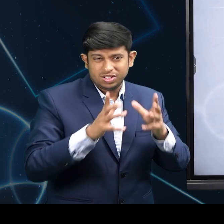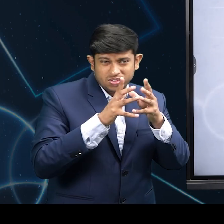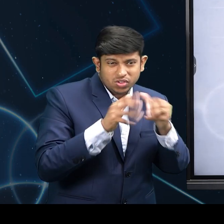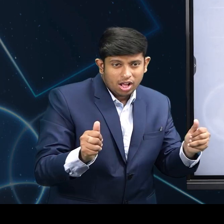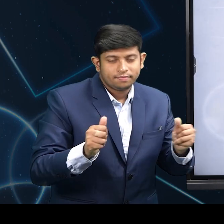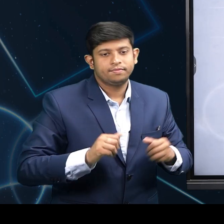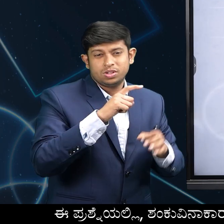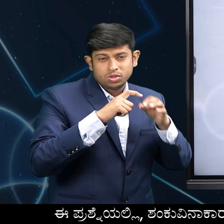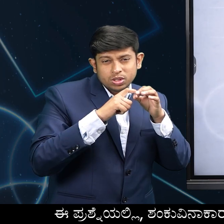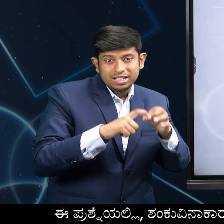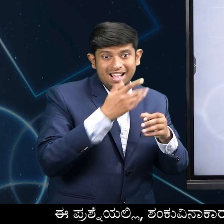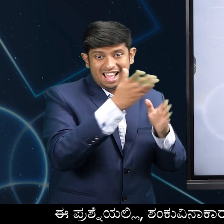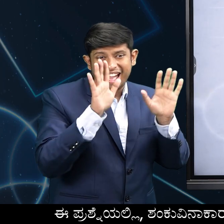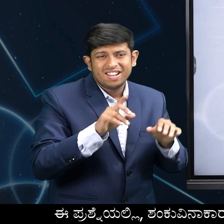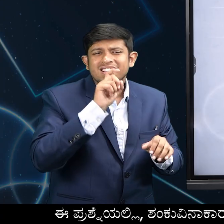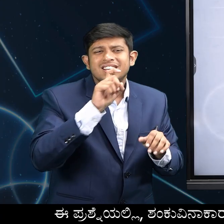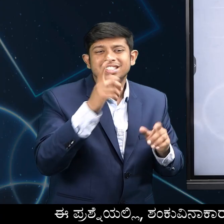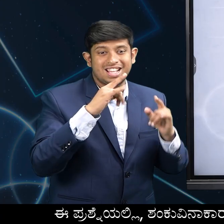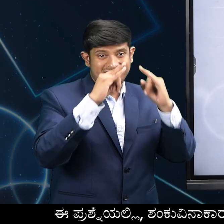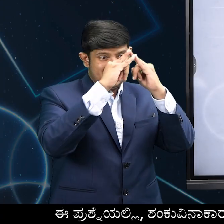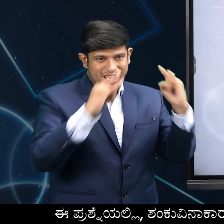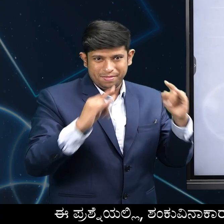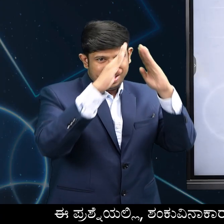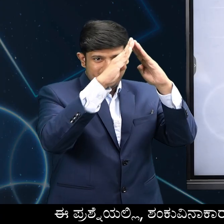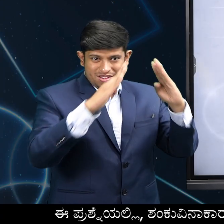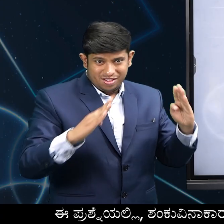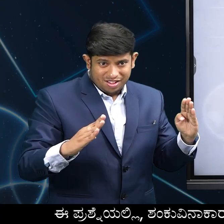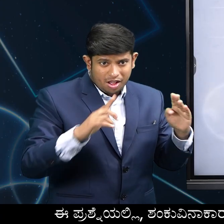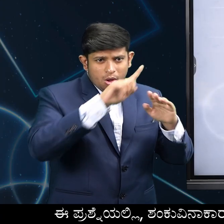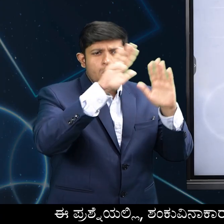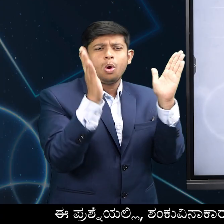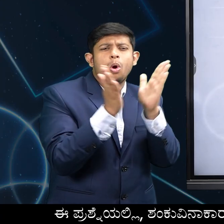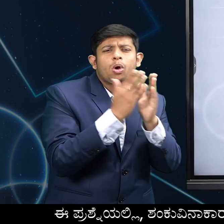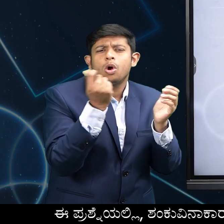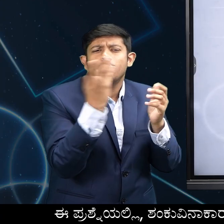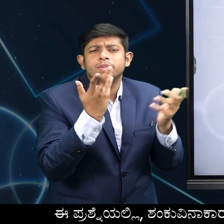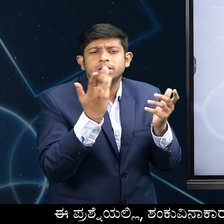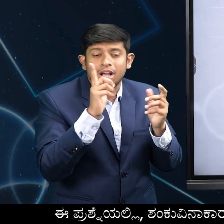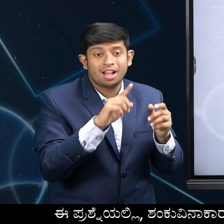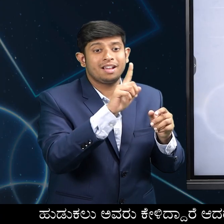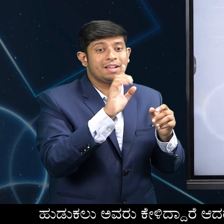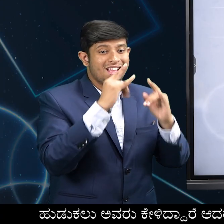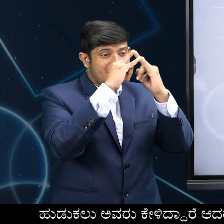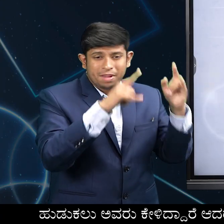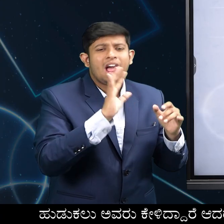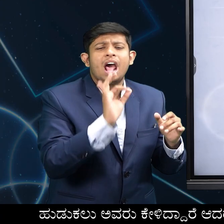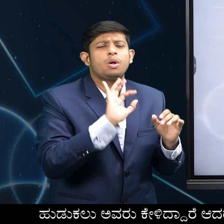ಪರಿಹಾರ: ಈ ಪ್ರಶ್ನೆಯಲ್ಲಿ ಶಂಕುವಿನಾಕಾರದ ಗುಡಾರವನ್ನ ಮಾಡಲು ಅಗತ್ಯವಿರುವ ಕ್ಯಾನ್ವಾಸ್ನ ಪ್ರದೇಶವನ್ನ ಹುಡುಕಲು ಅವರು ಕೇಳಿದ್ದಾರೆ.